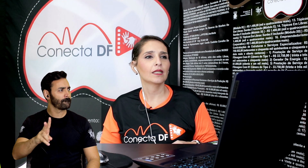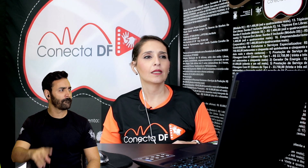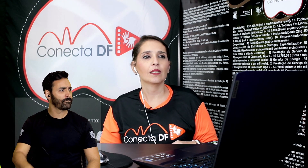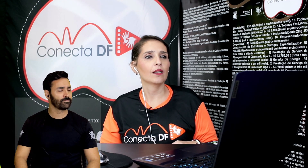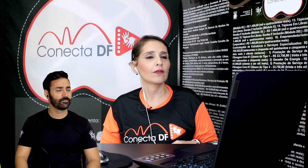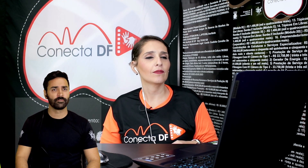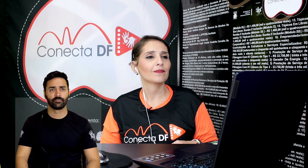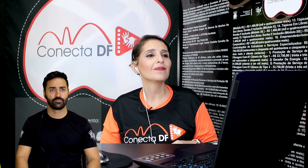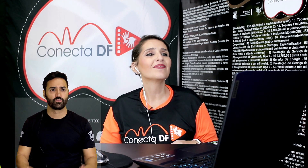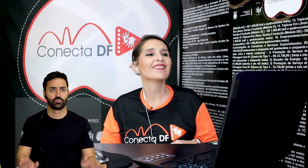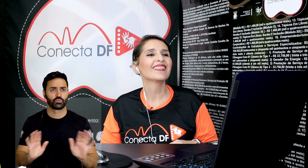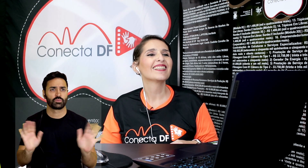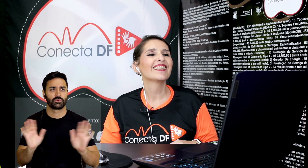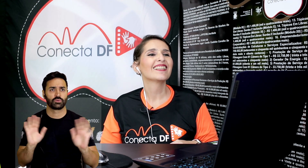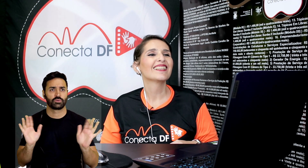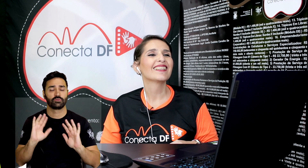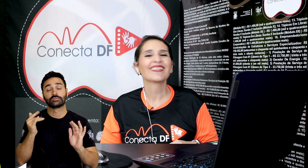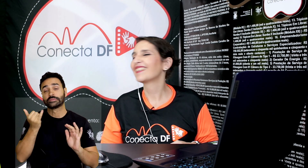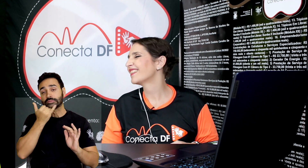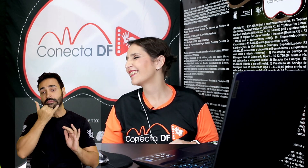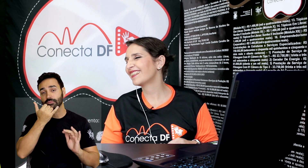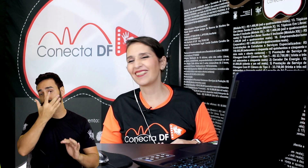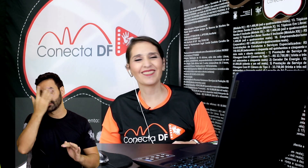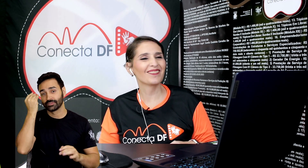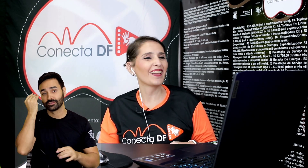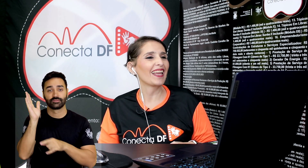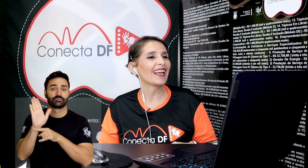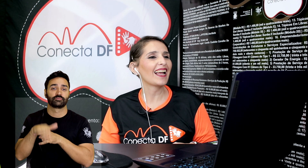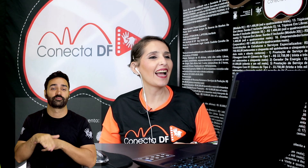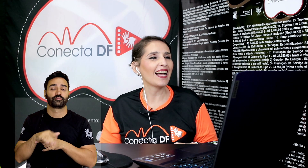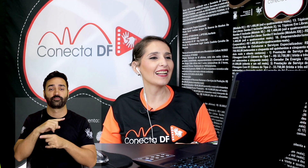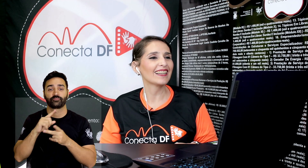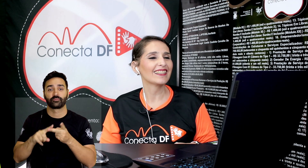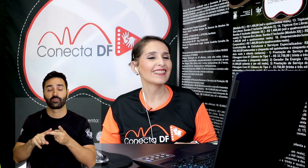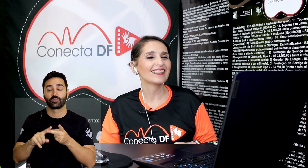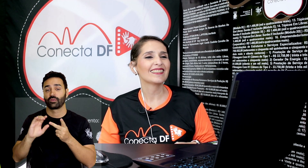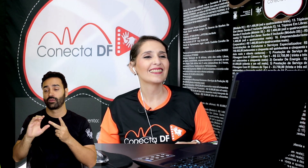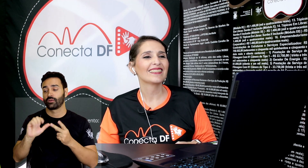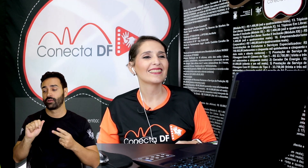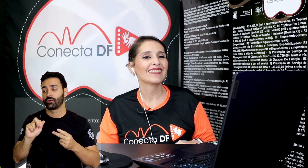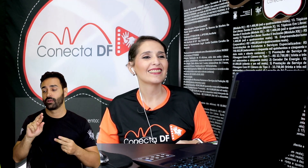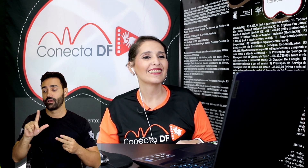Não, professora, foi só que eu esqueci mesmo de baixar. Tudo bem. Carla?